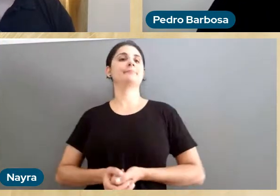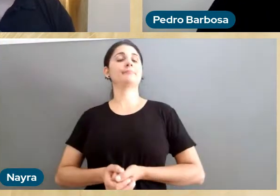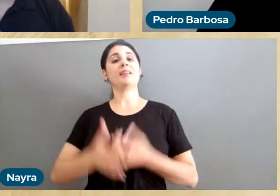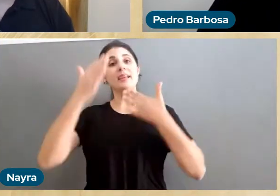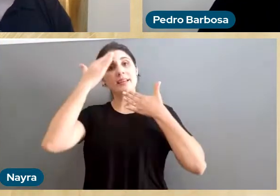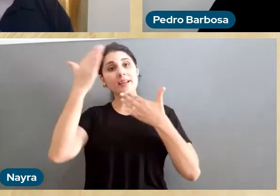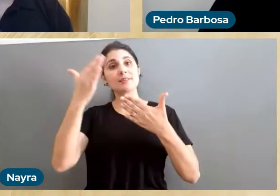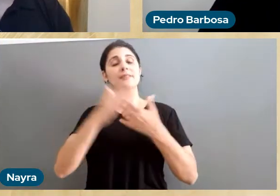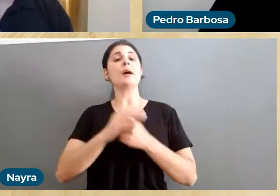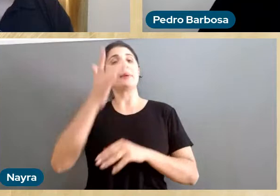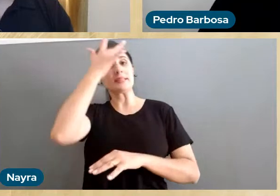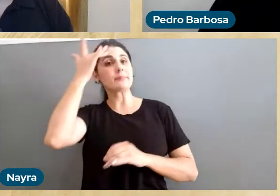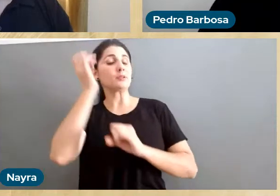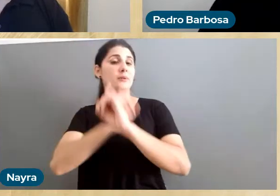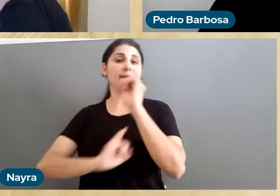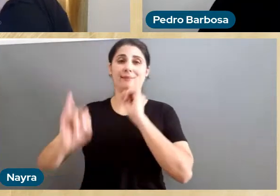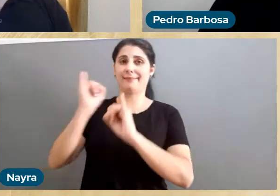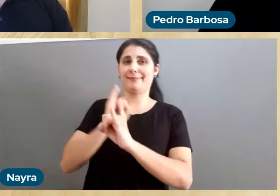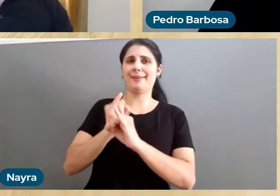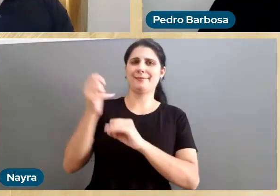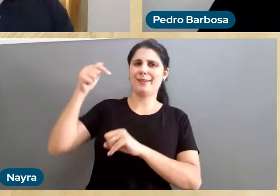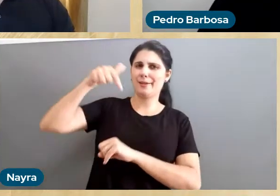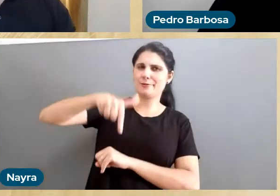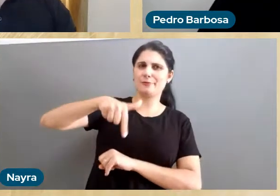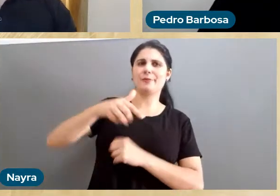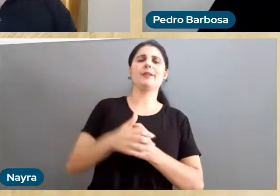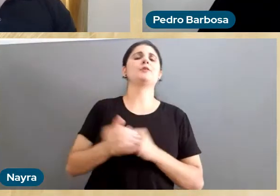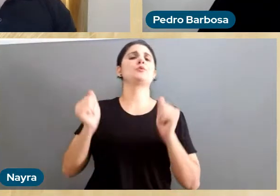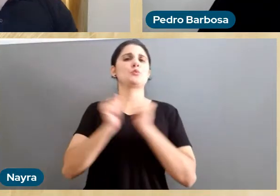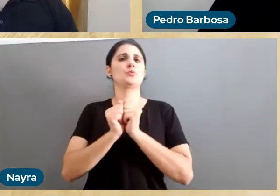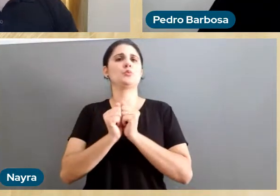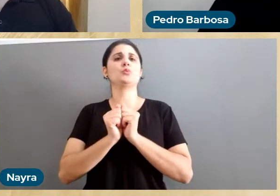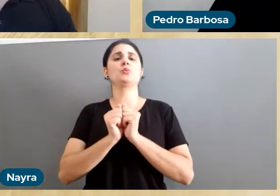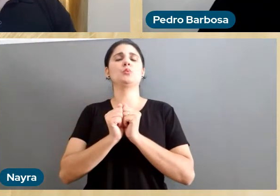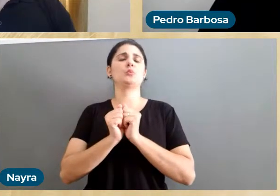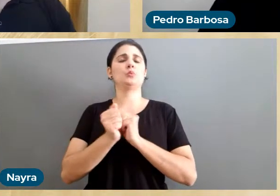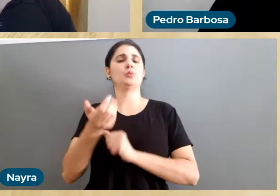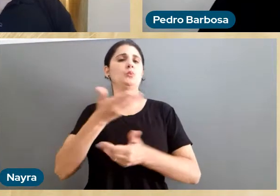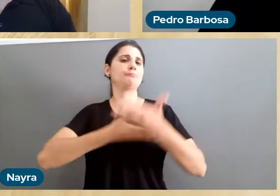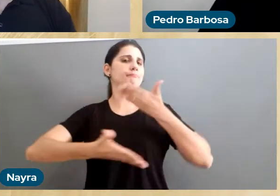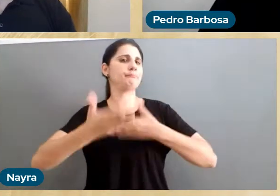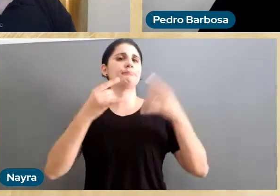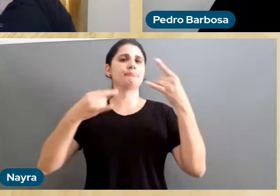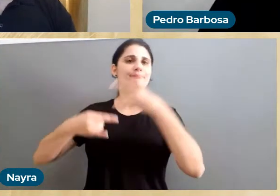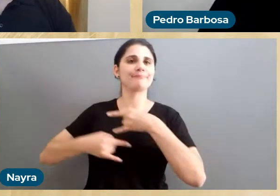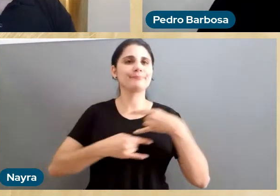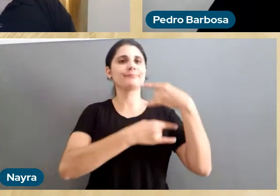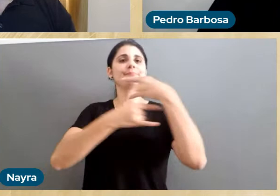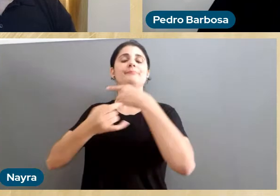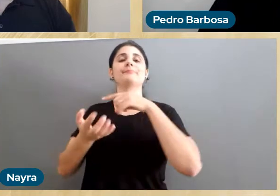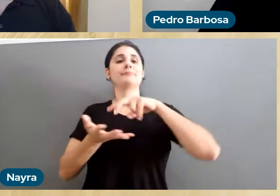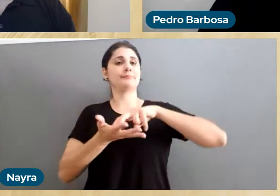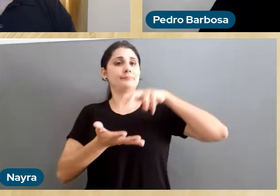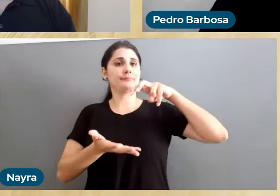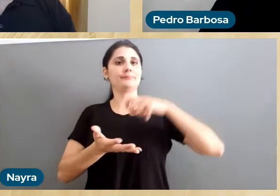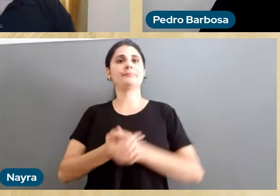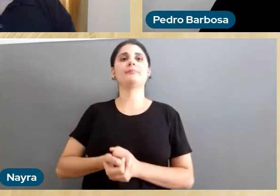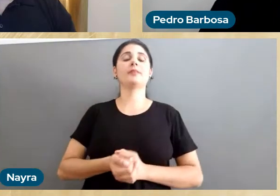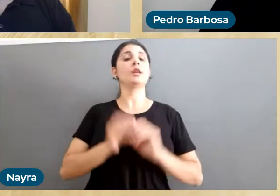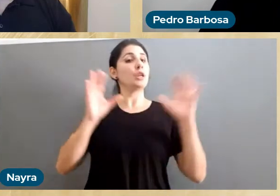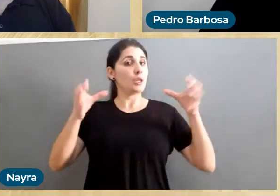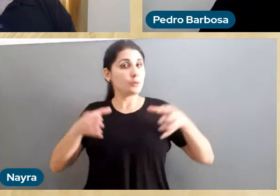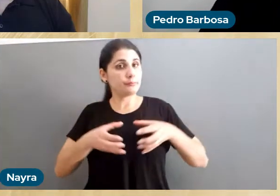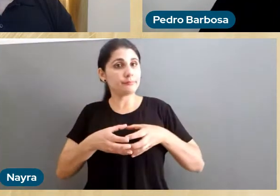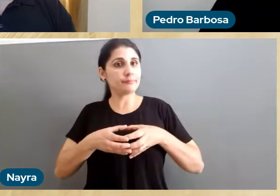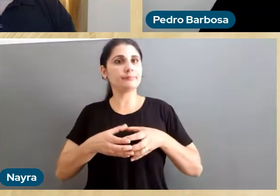aos internautas que estiveram conosco durante a nossa live dessa manhã e a nossa equipe